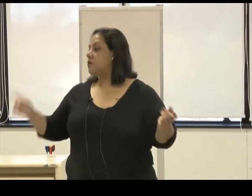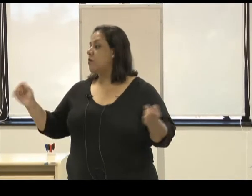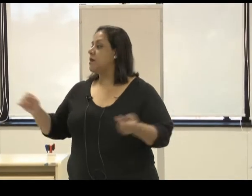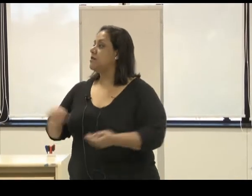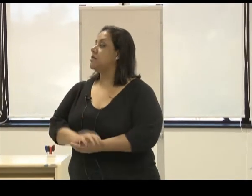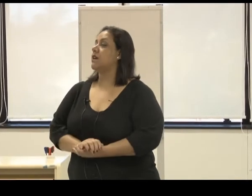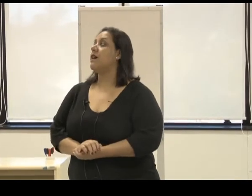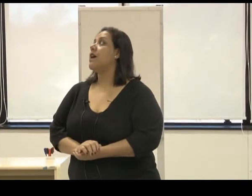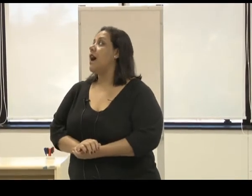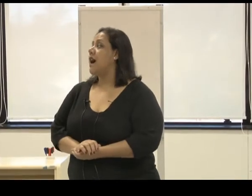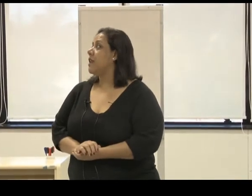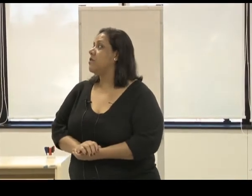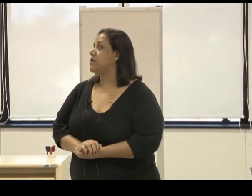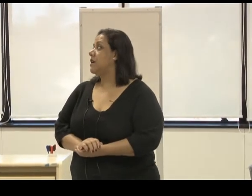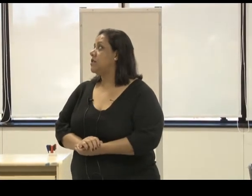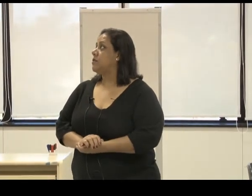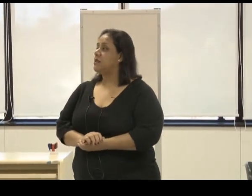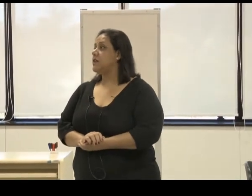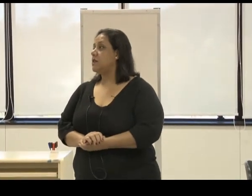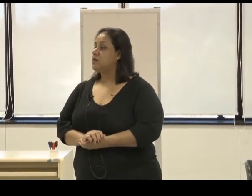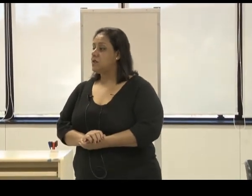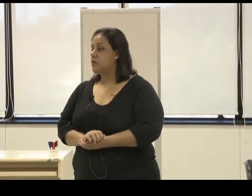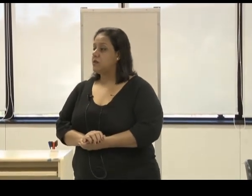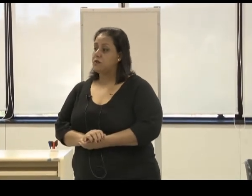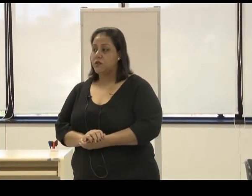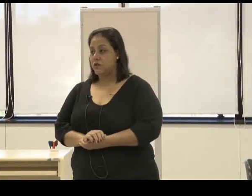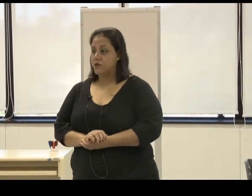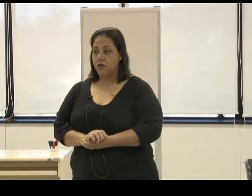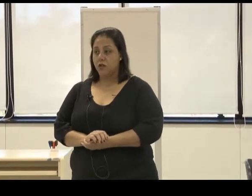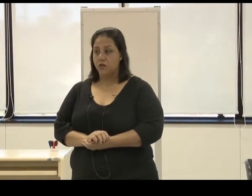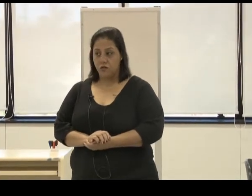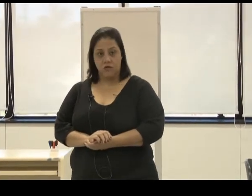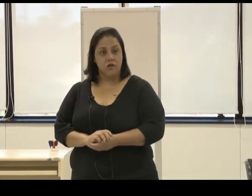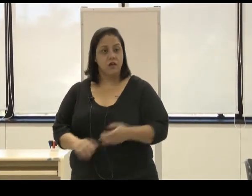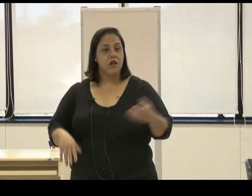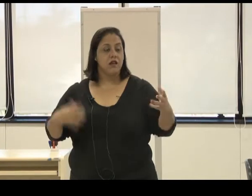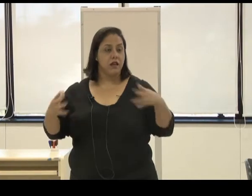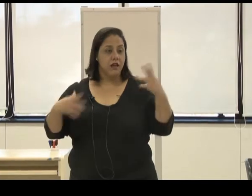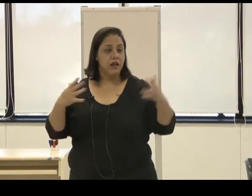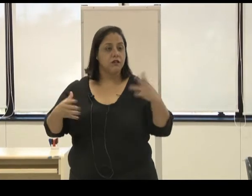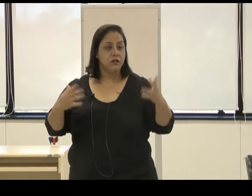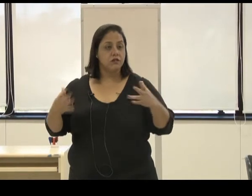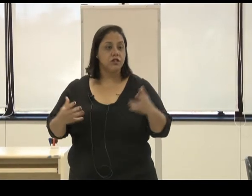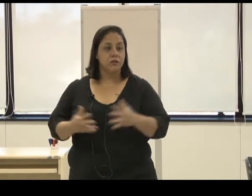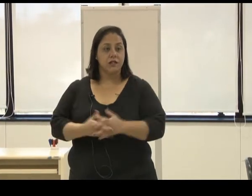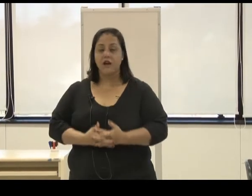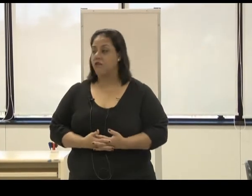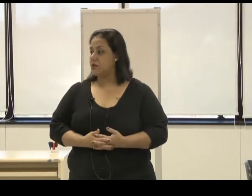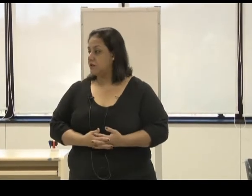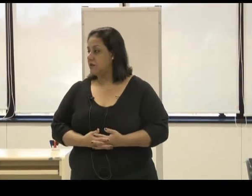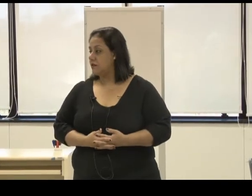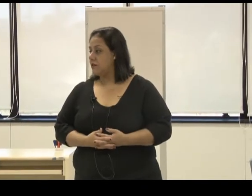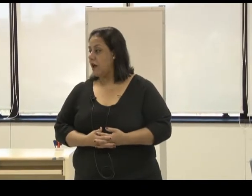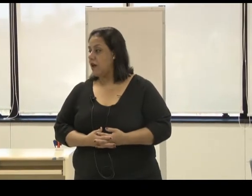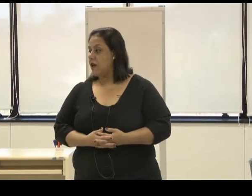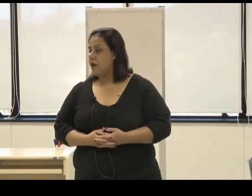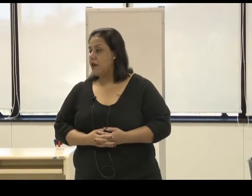começa e você... ele gostaria de fazer isso, aquilo, outro. E isso se chama dar voz, tá? Que a